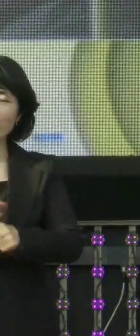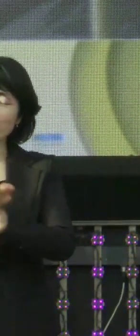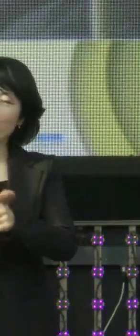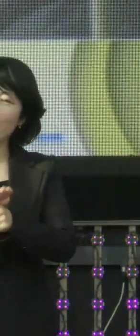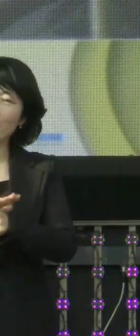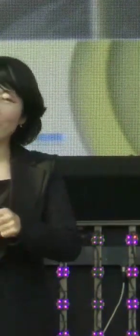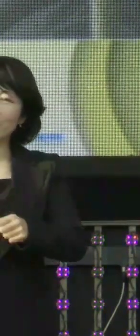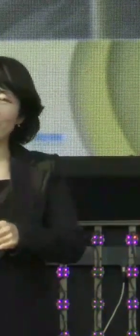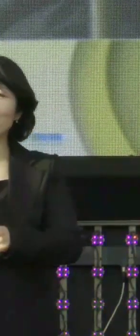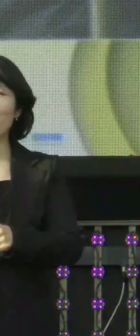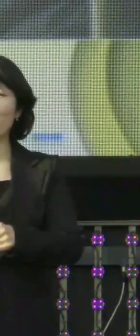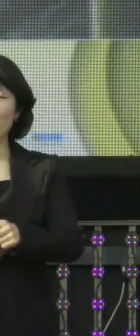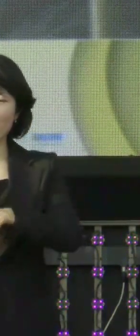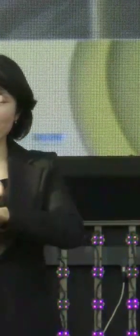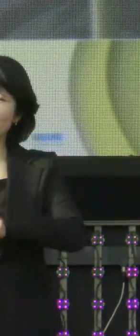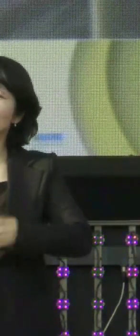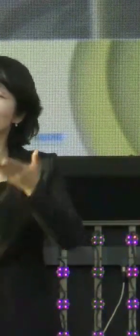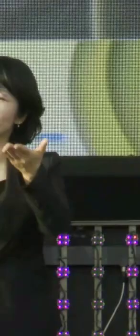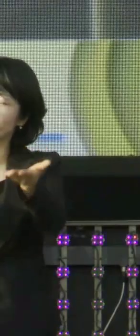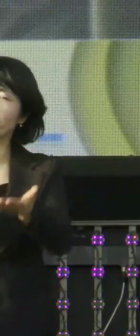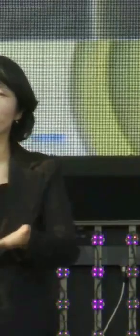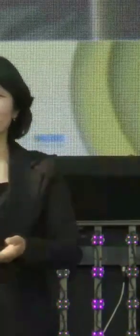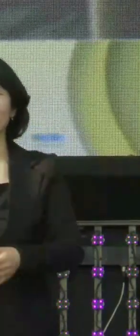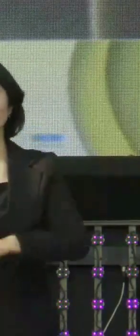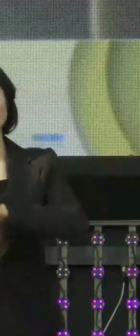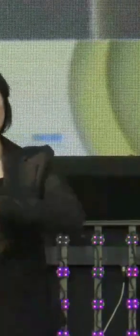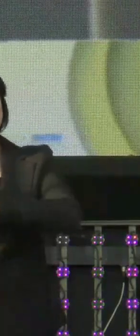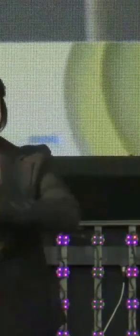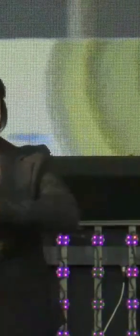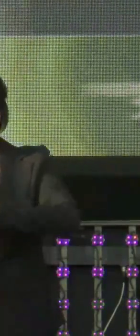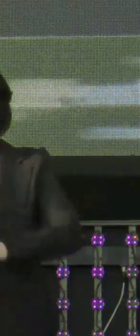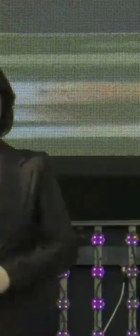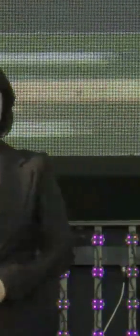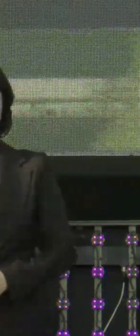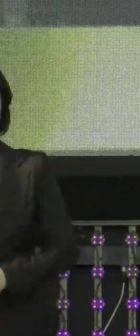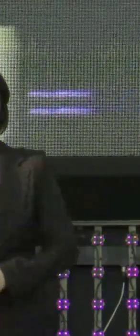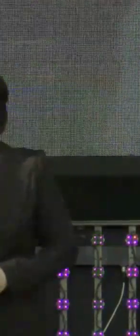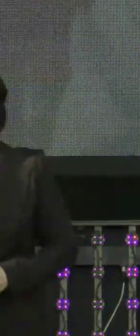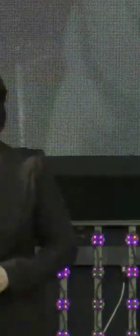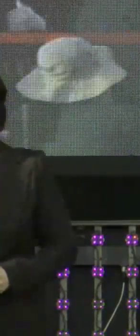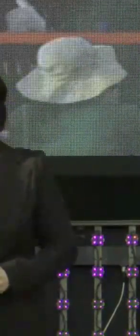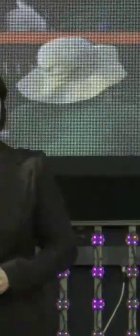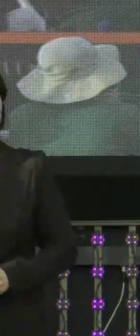사랑에 다시 한번 감사의 인사를 드리겠습니다. 여러분 고맙습니다.